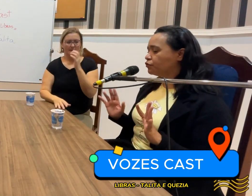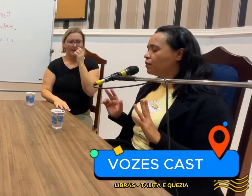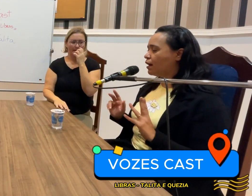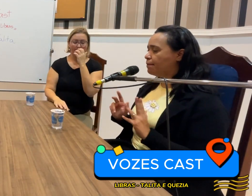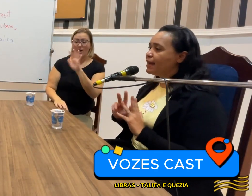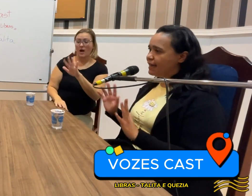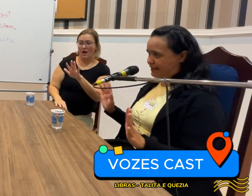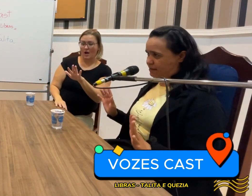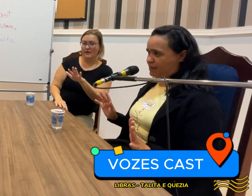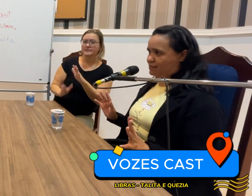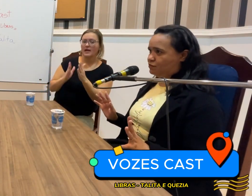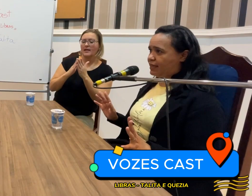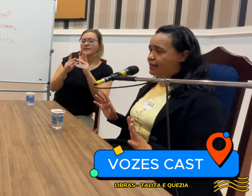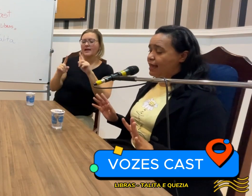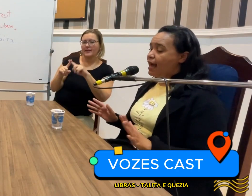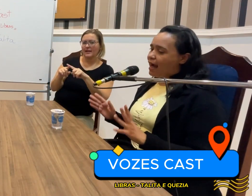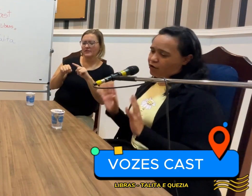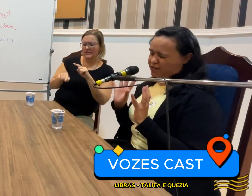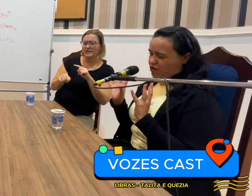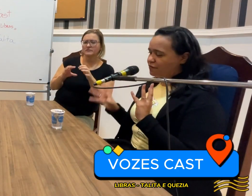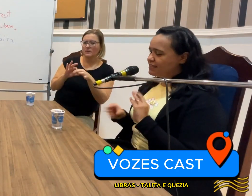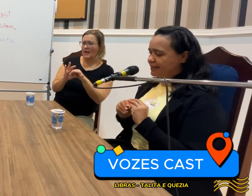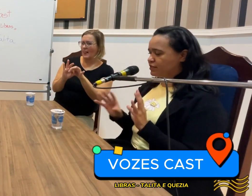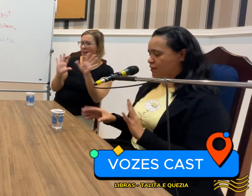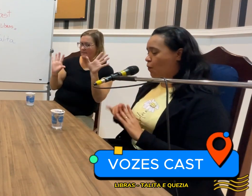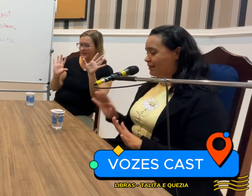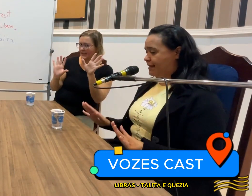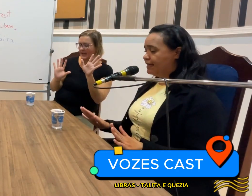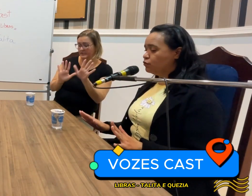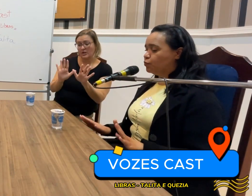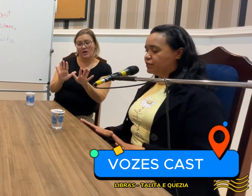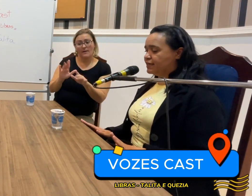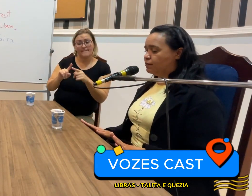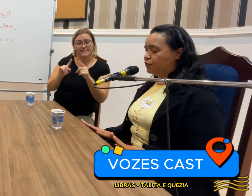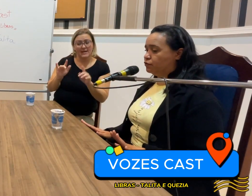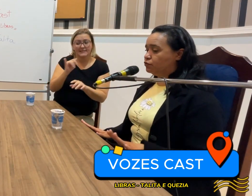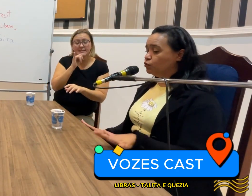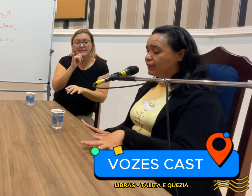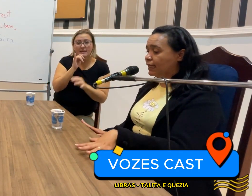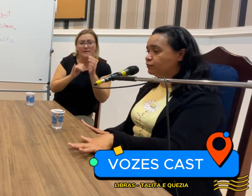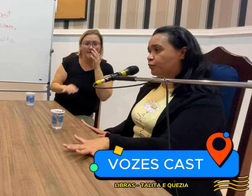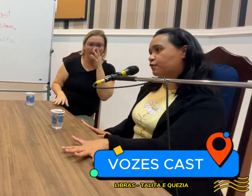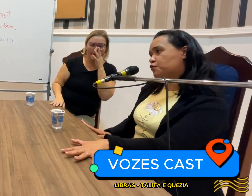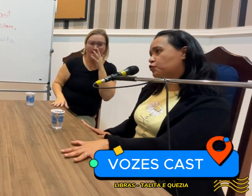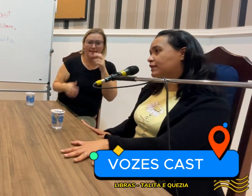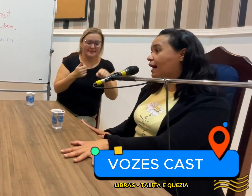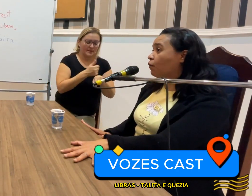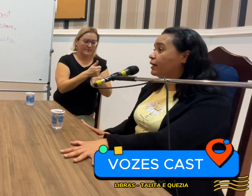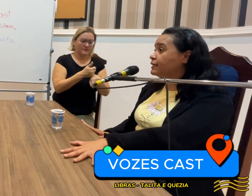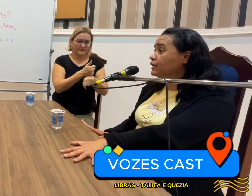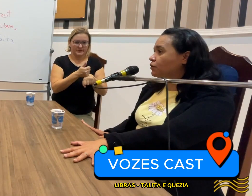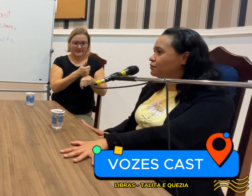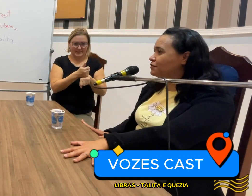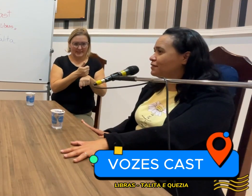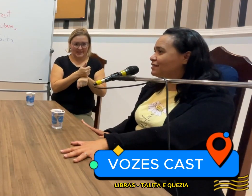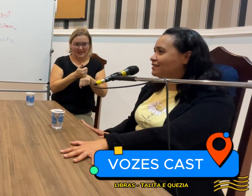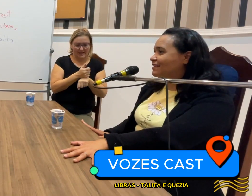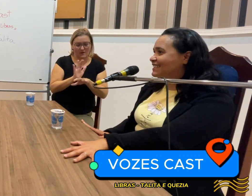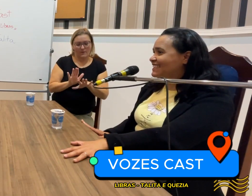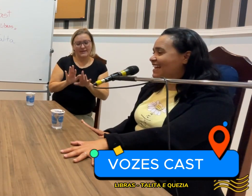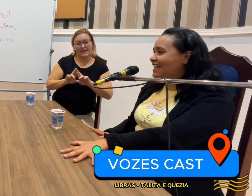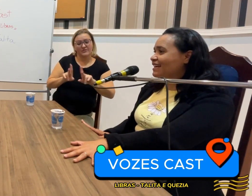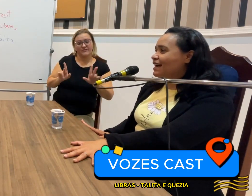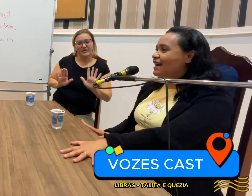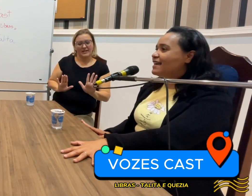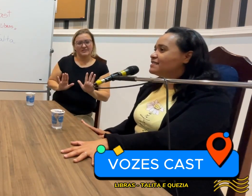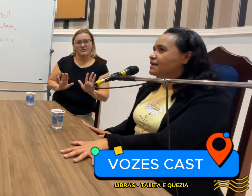questão é muito aberta mesmo, né? Sim. Agora, só fazendo assim um adendo, por exemplo, no campo profissional, aí não.